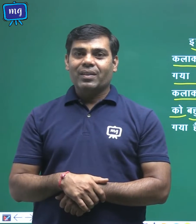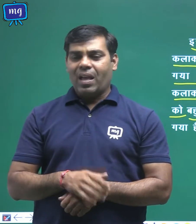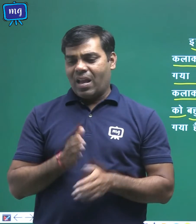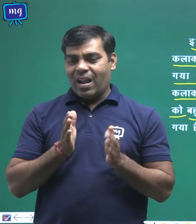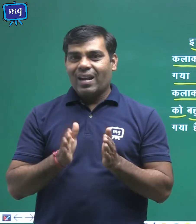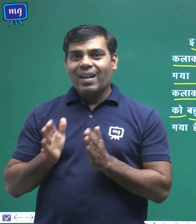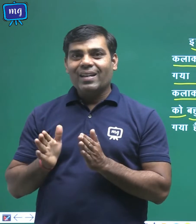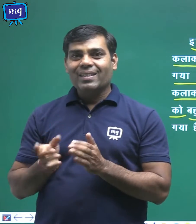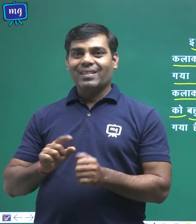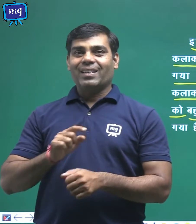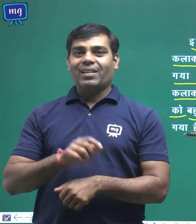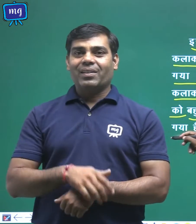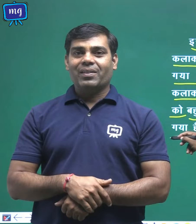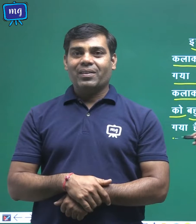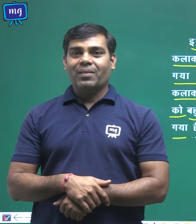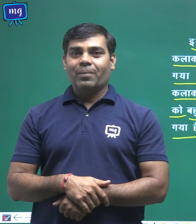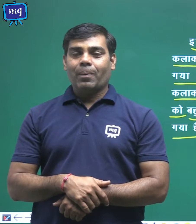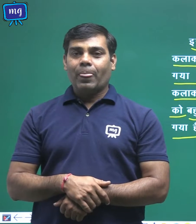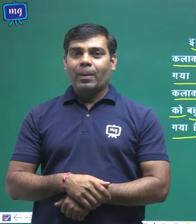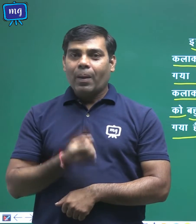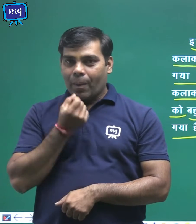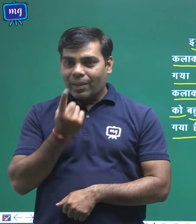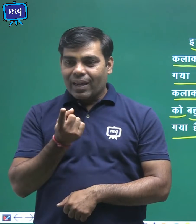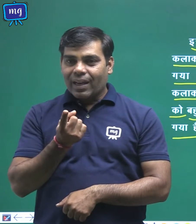तरीके से बताया गया है।